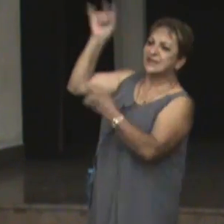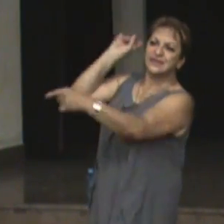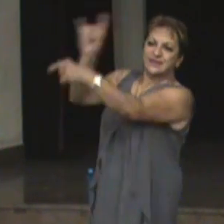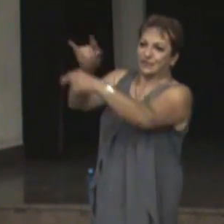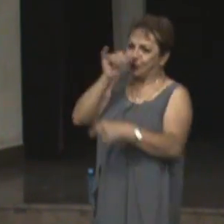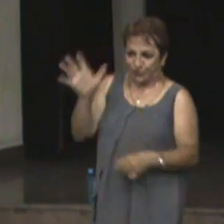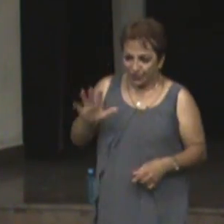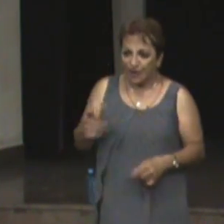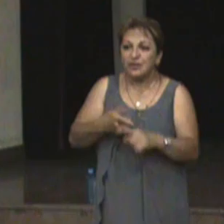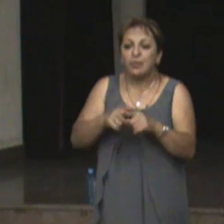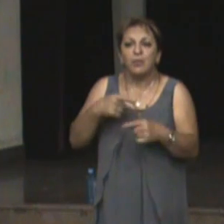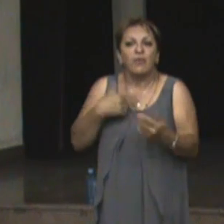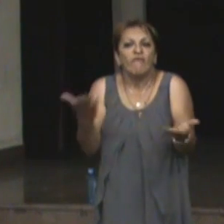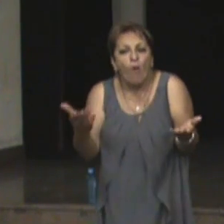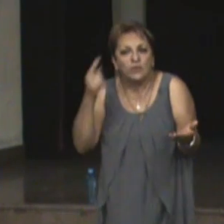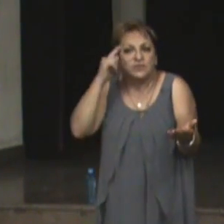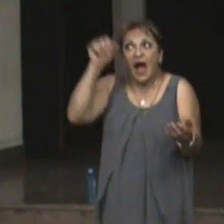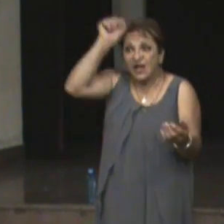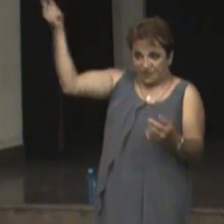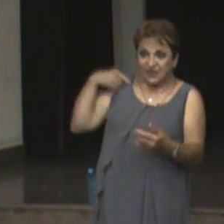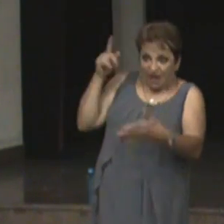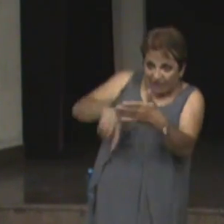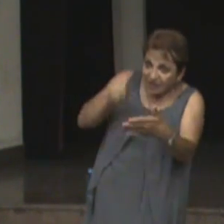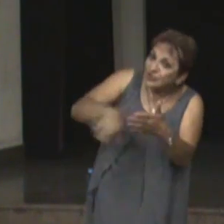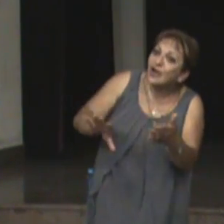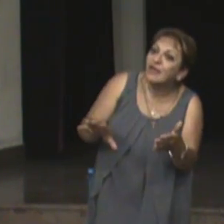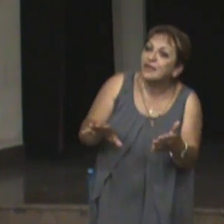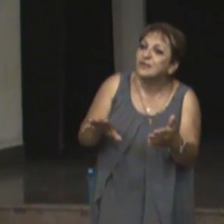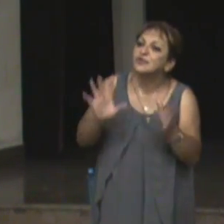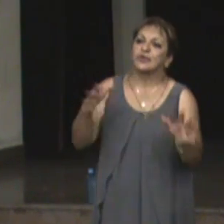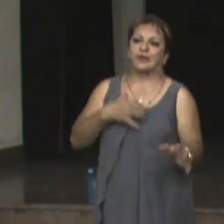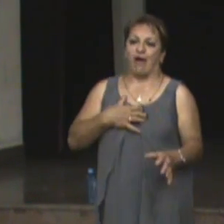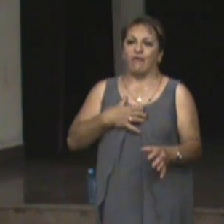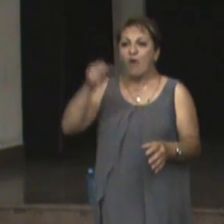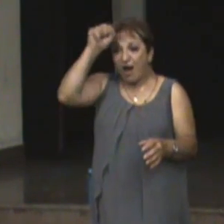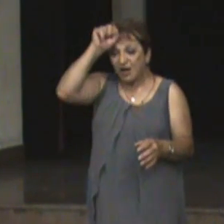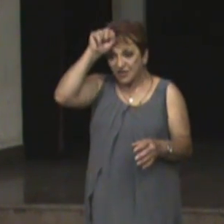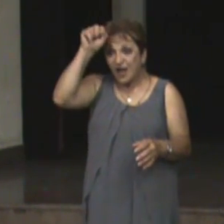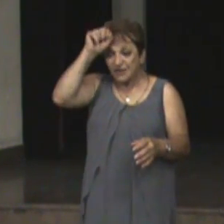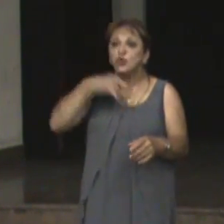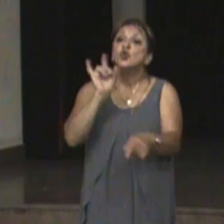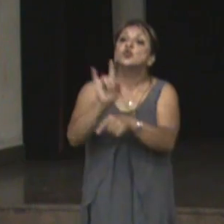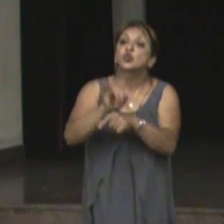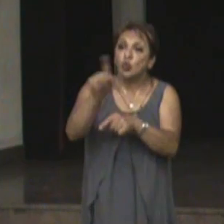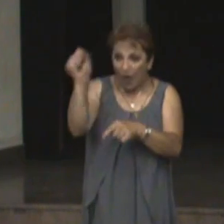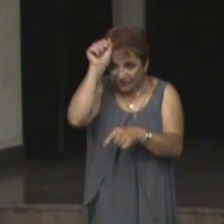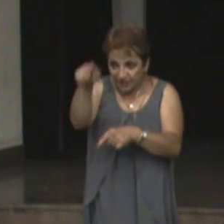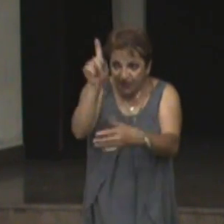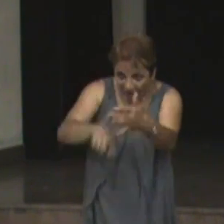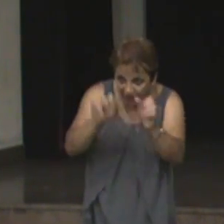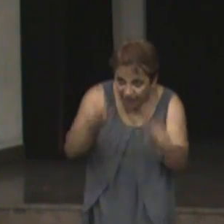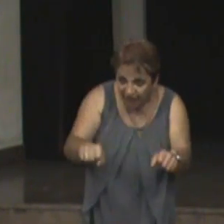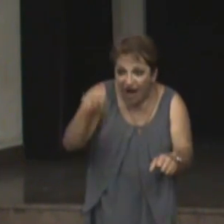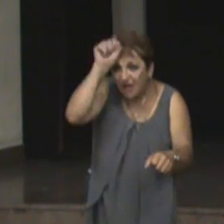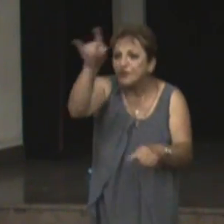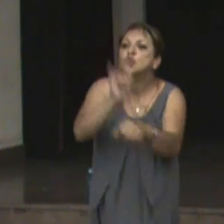ենք Աստծո, արդյոք մենք մտածում ենք, որ Աստված մեզ հավատաց, Աստված մեզ չի, մեր ստին չի հավատում, Աստված մեզ